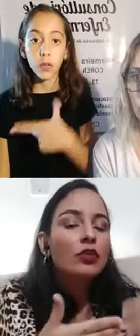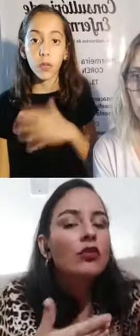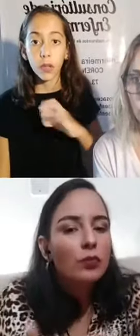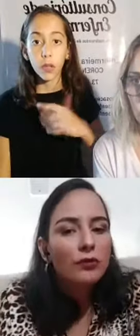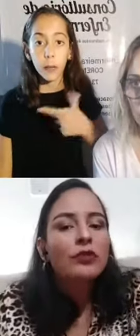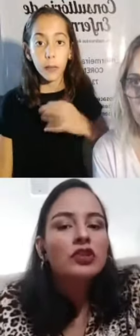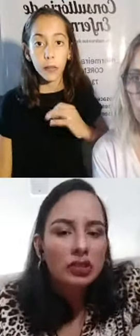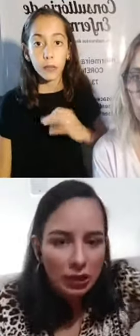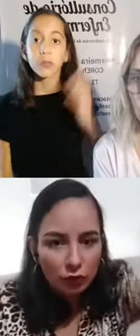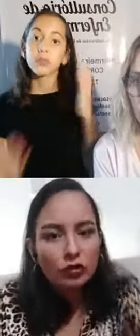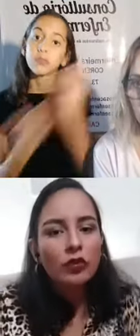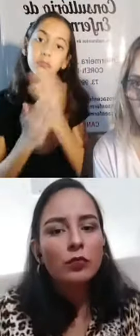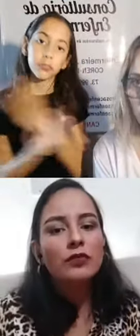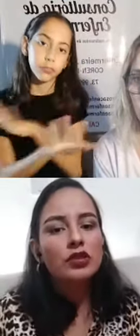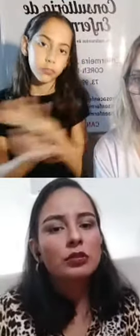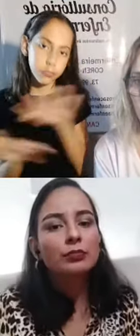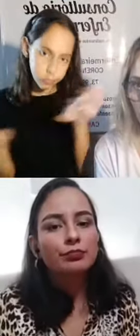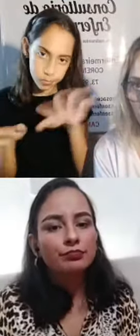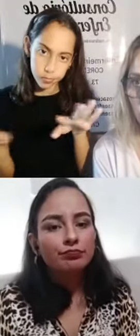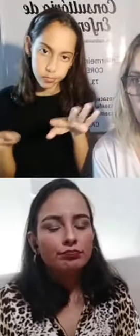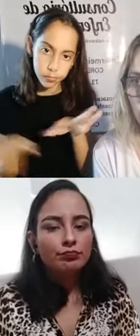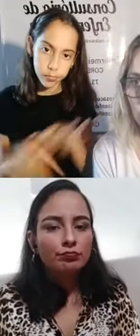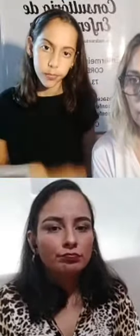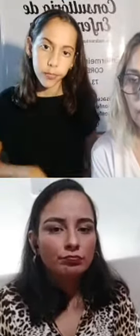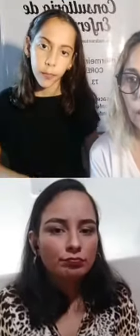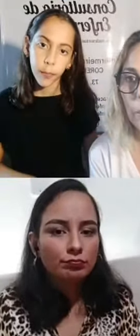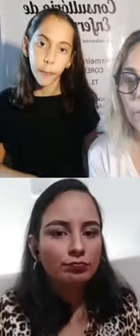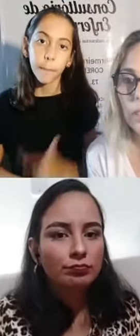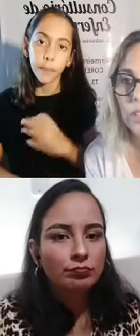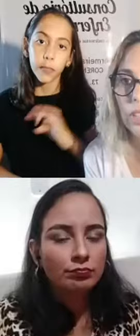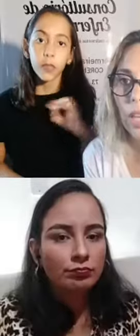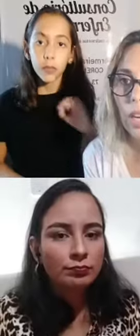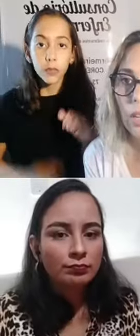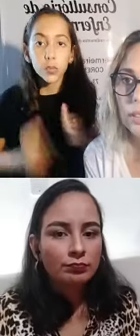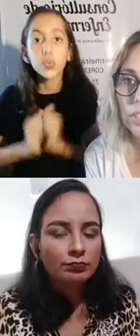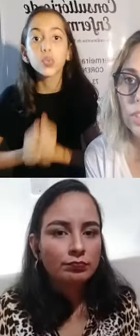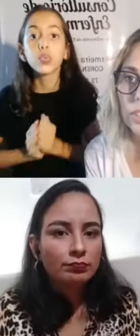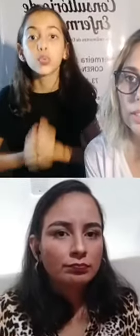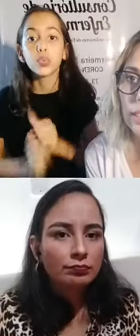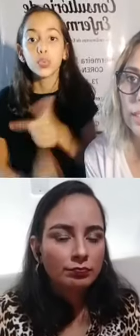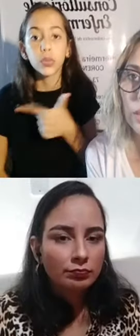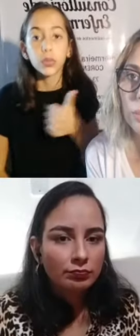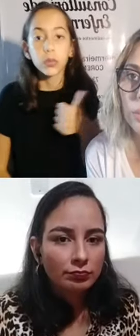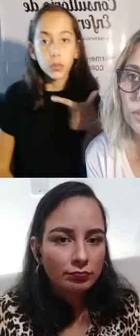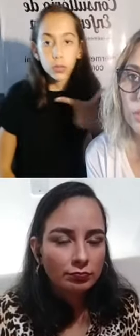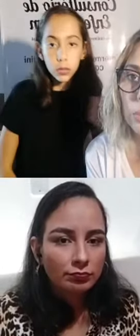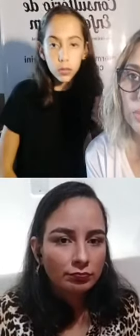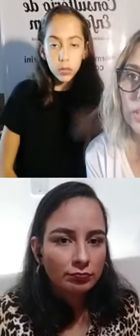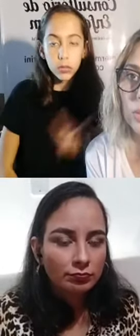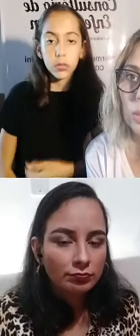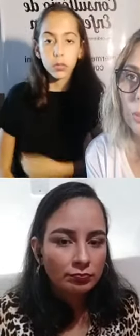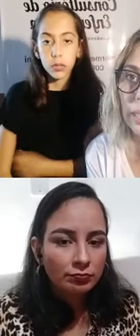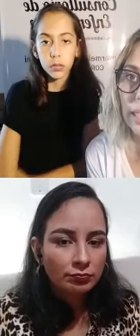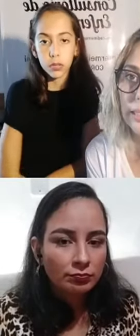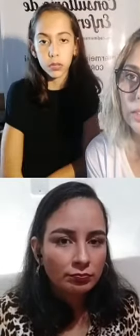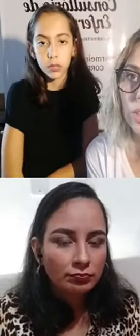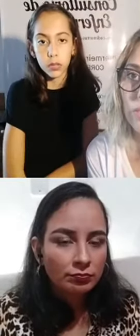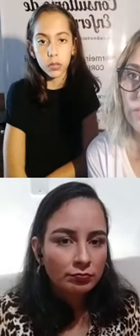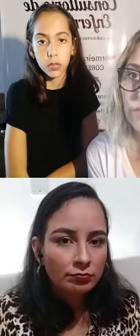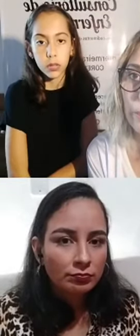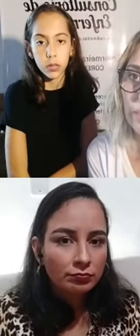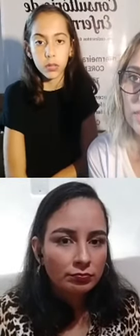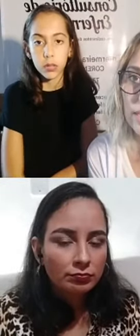esse 2020 dentro de 2021. Exatamente. Rosângela diz aqui que é impossível um professor numa classe